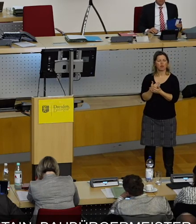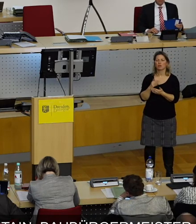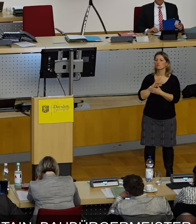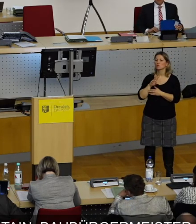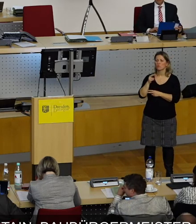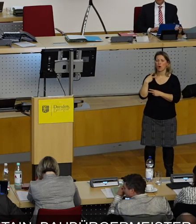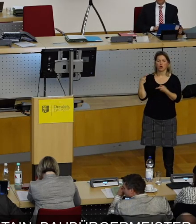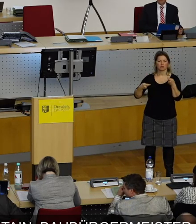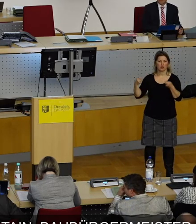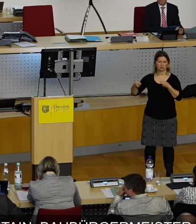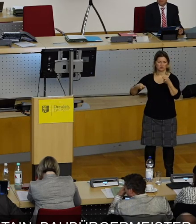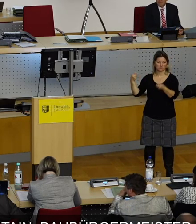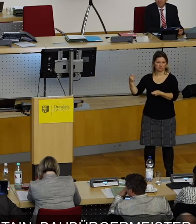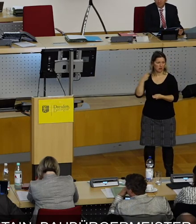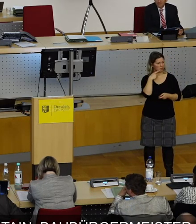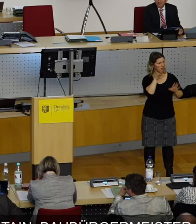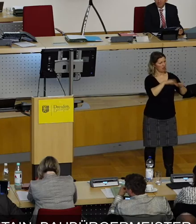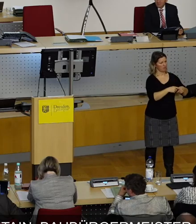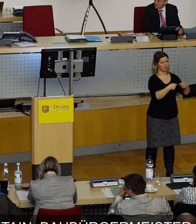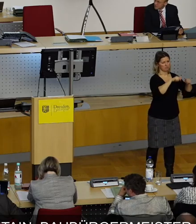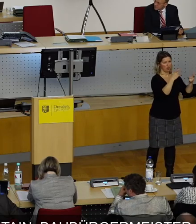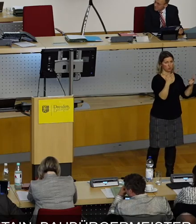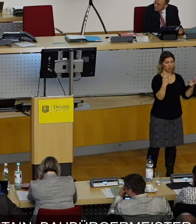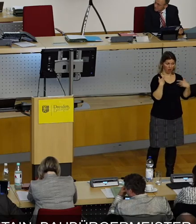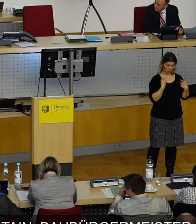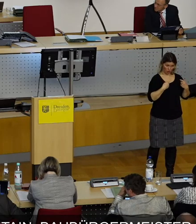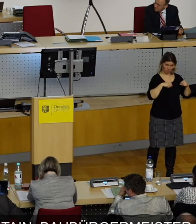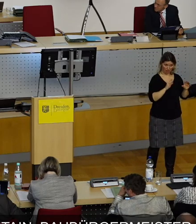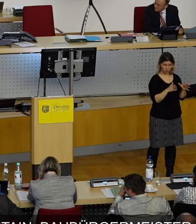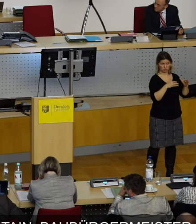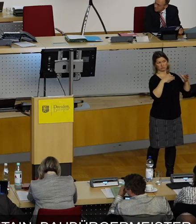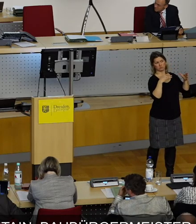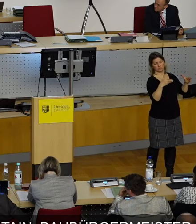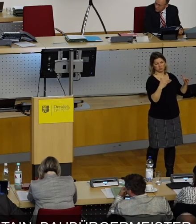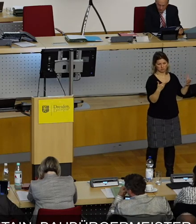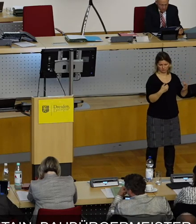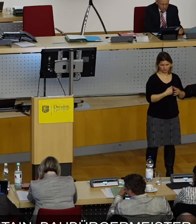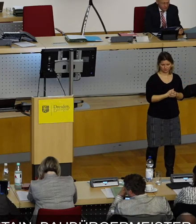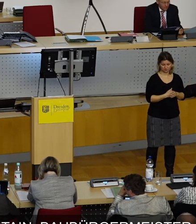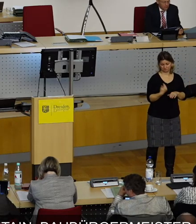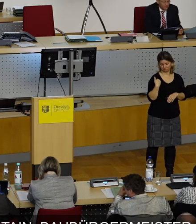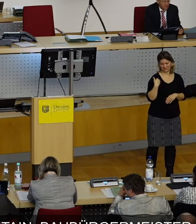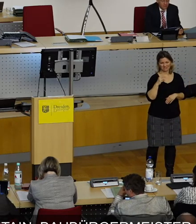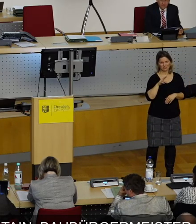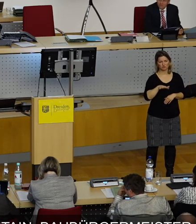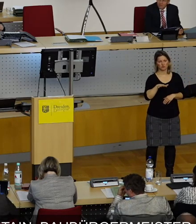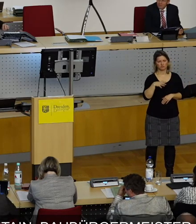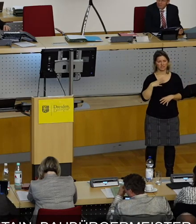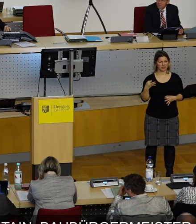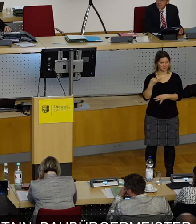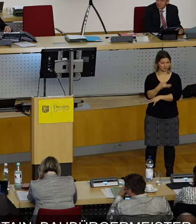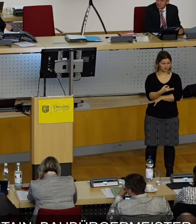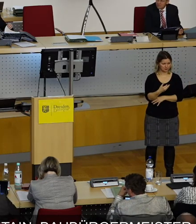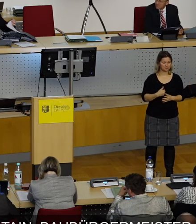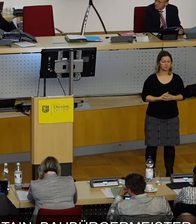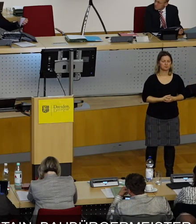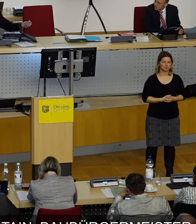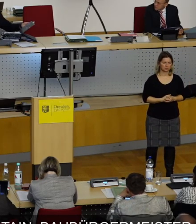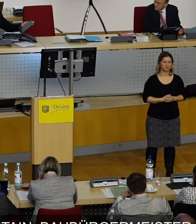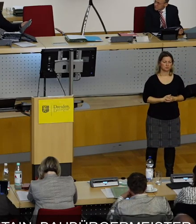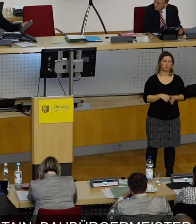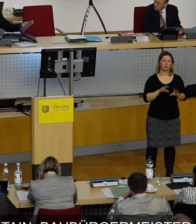sollten, also so viel zur Frage des prunkvollen Bauens. Als ich 2015 hierher gekommen bin, bin ich zu